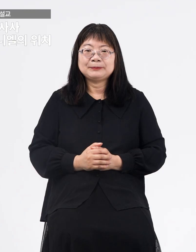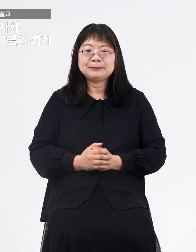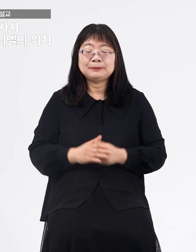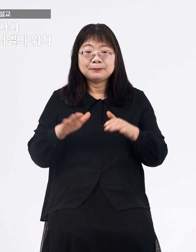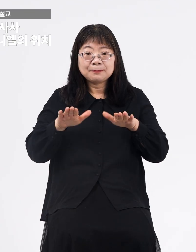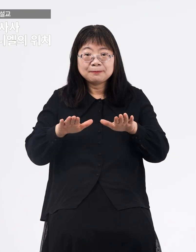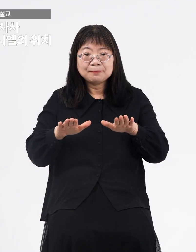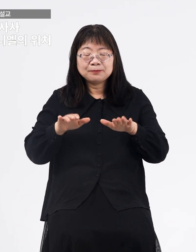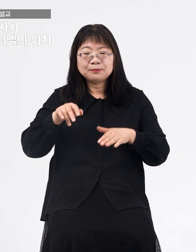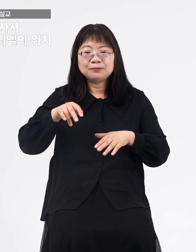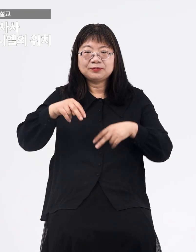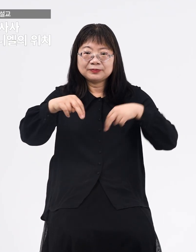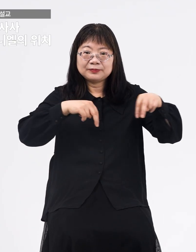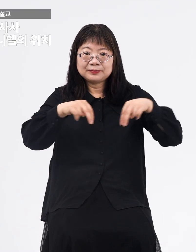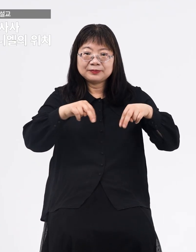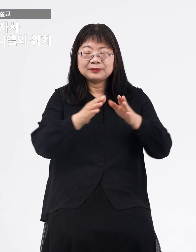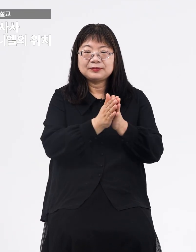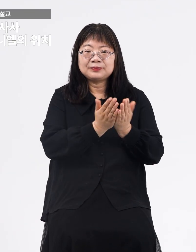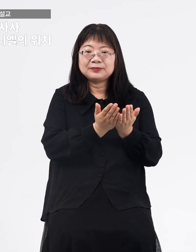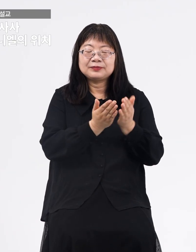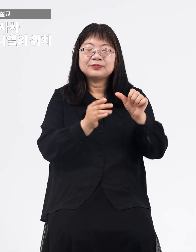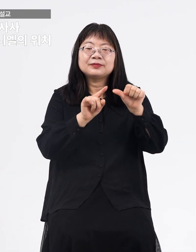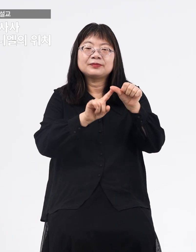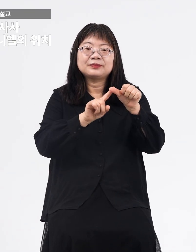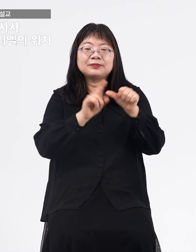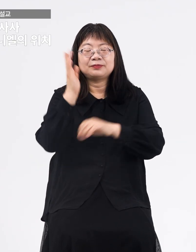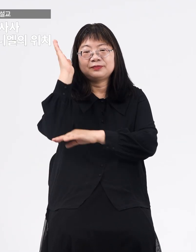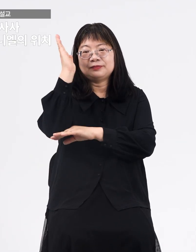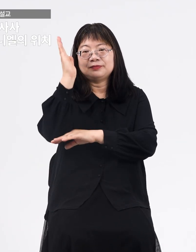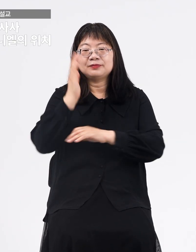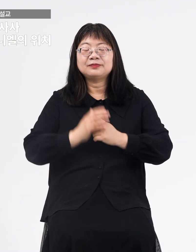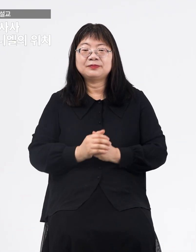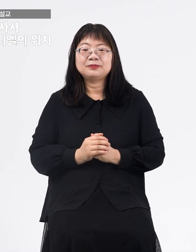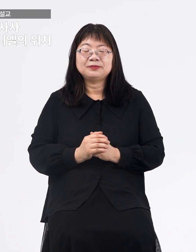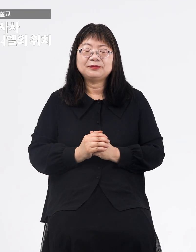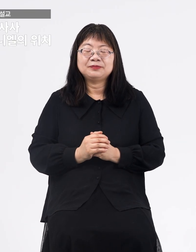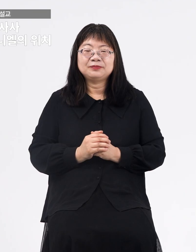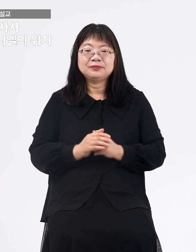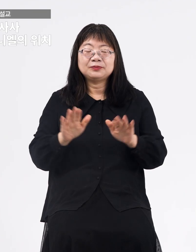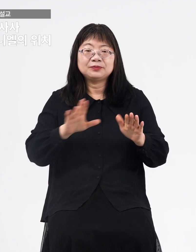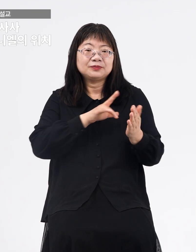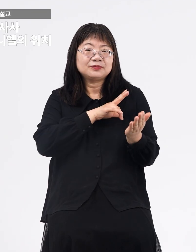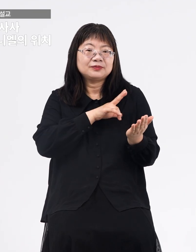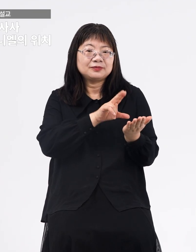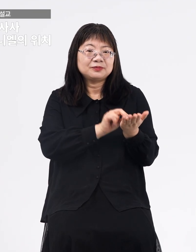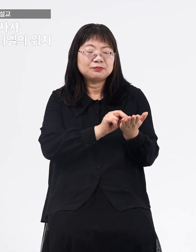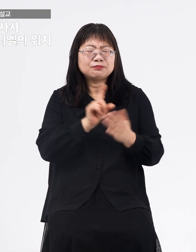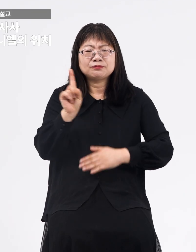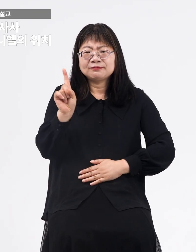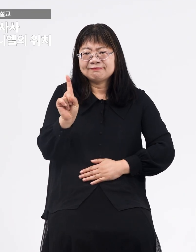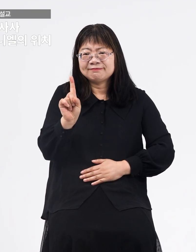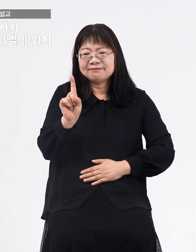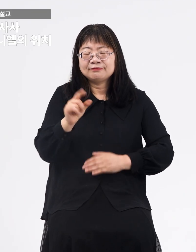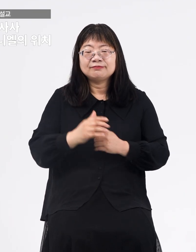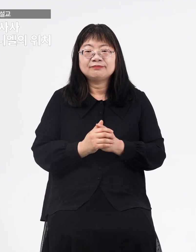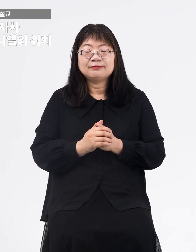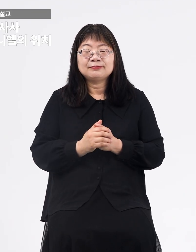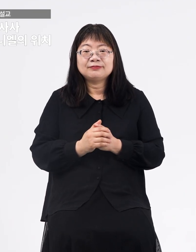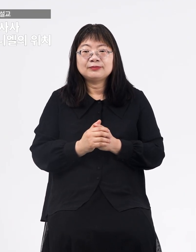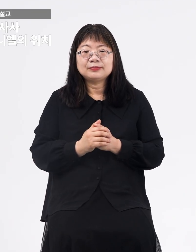이제 오늘 사사기 5번째 시간인데요. 오늘 제목이